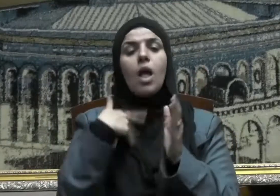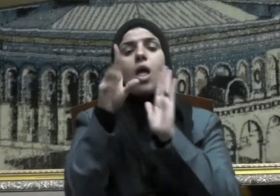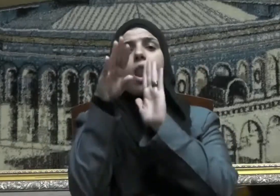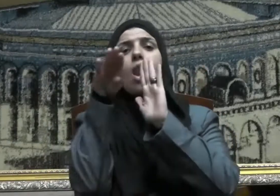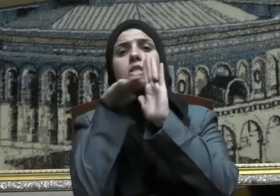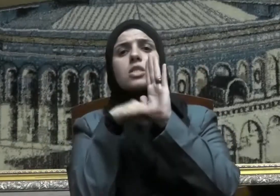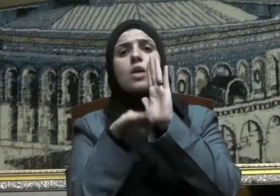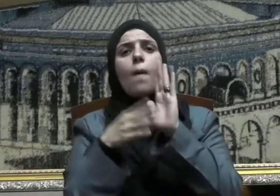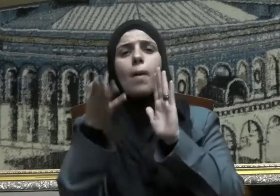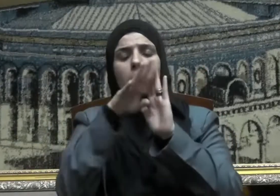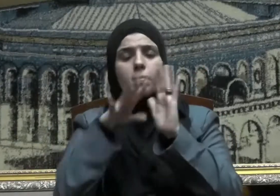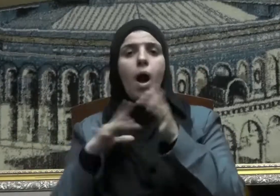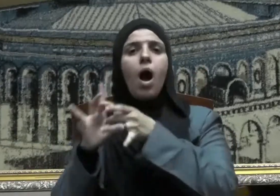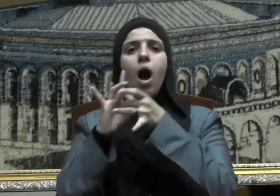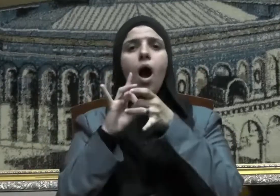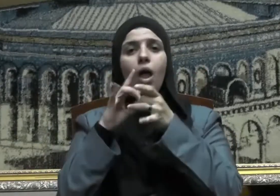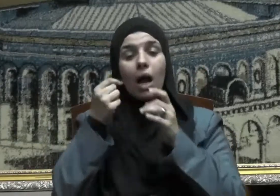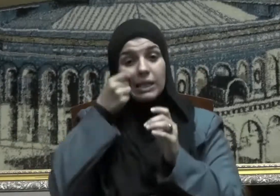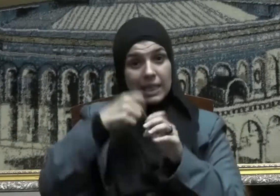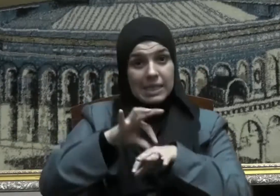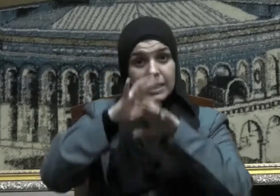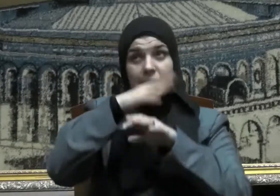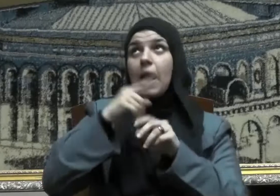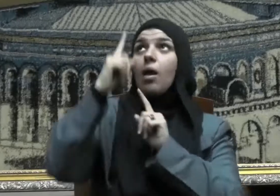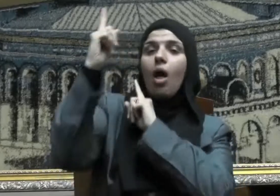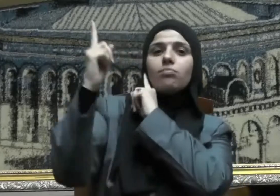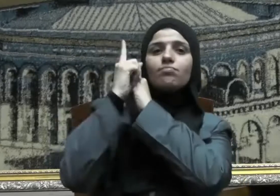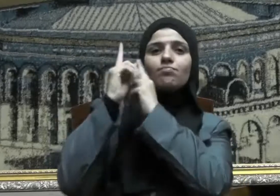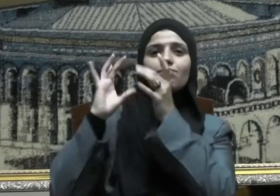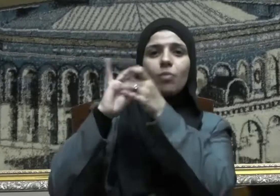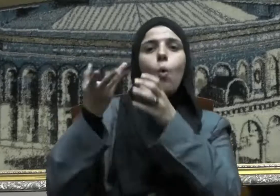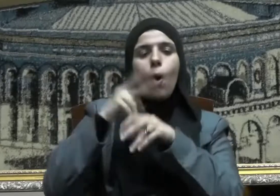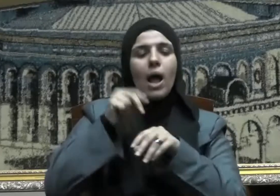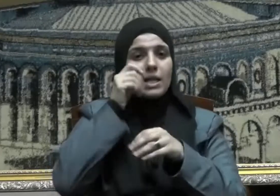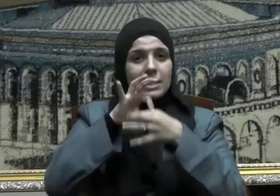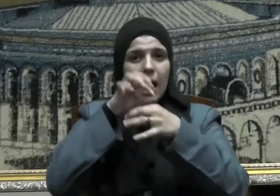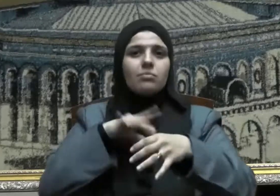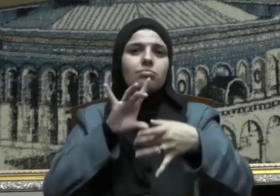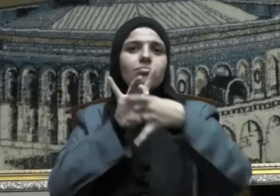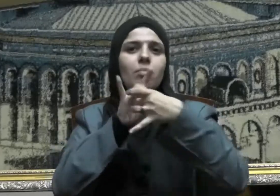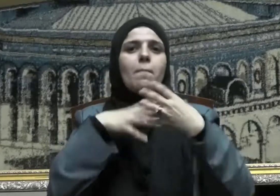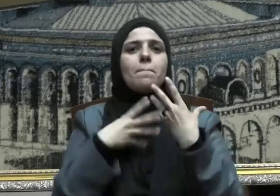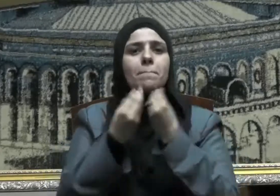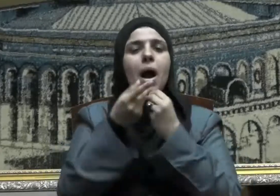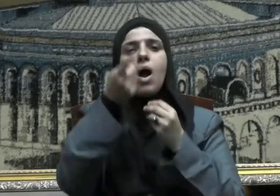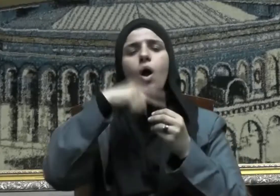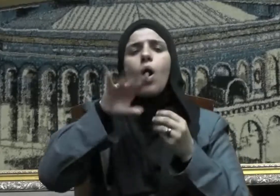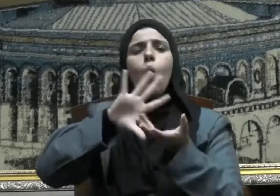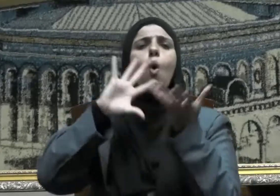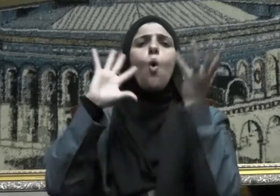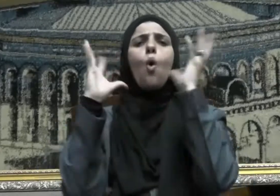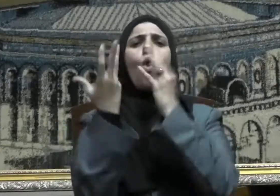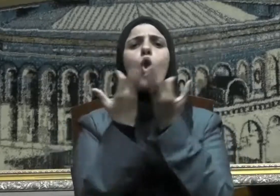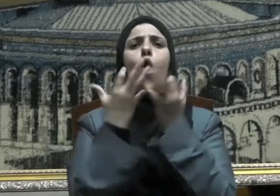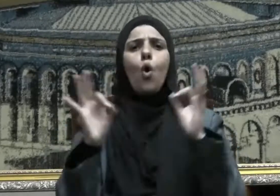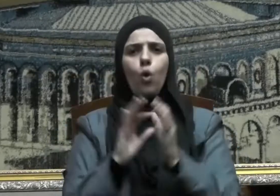ينظم علاقة الانسان بربه وعلاقته بالناس وعلاقته بالكون